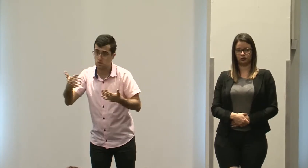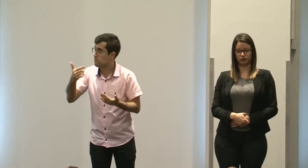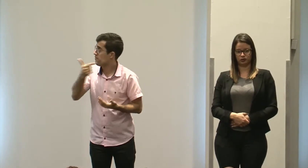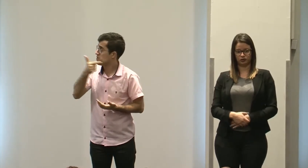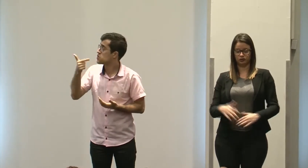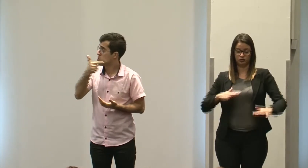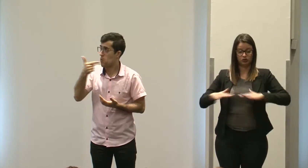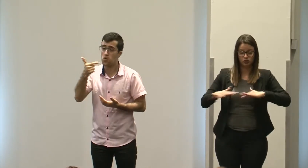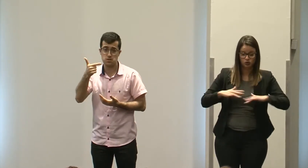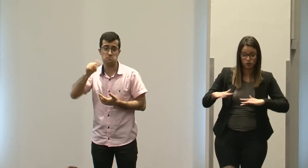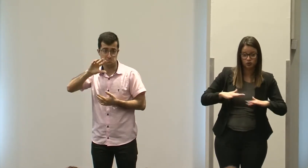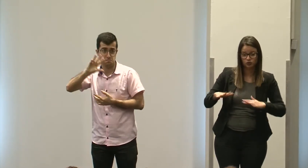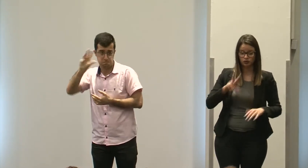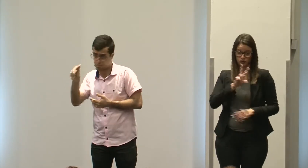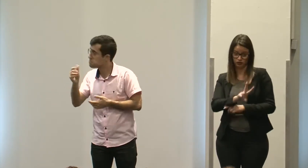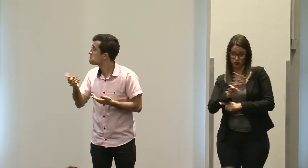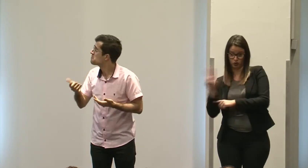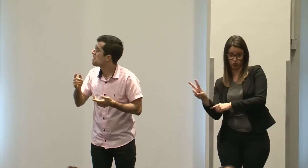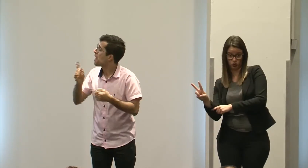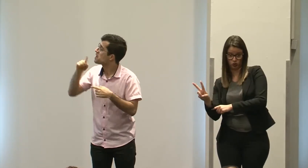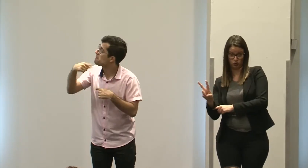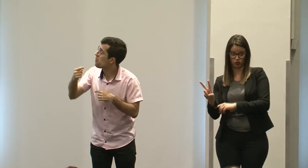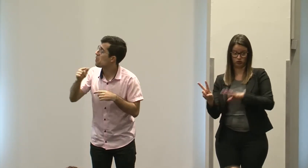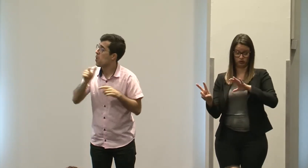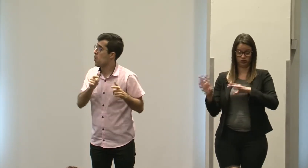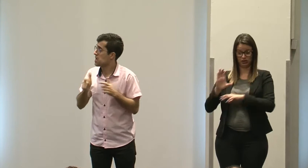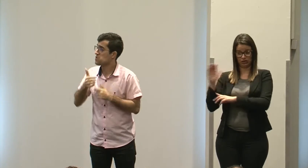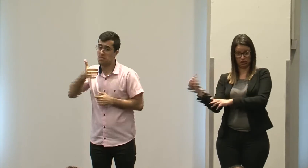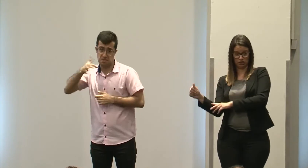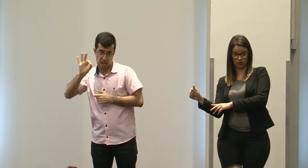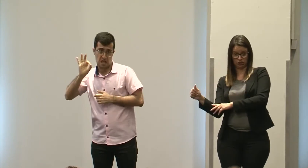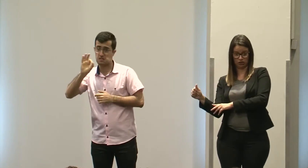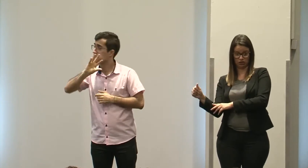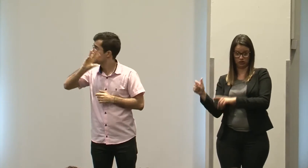Em quarto lugar, nós temos o movimento.